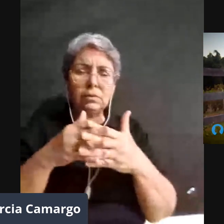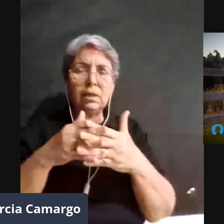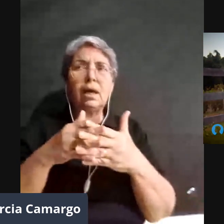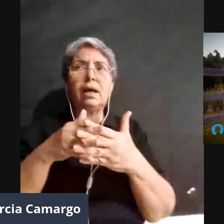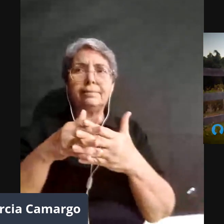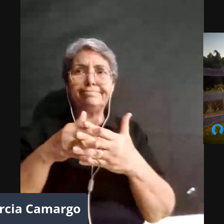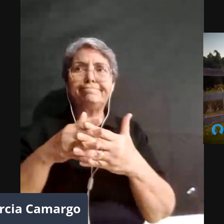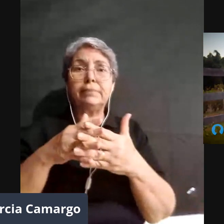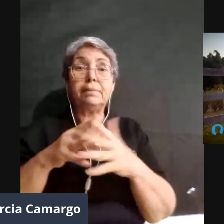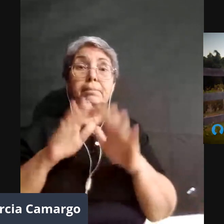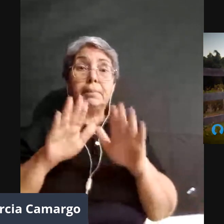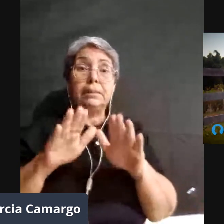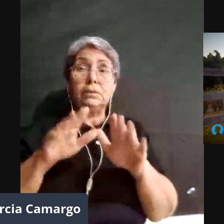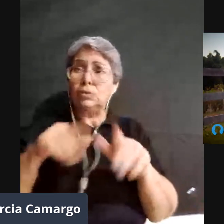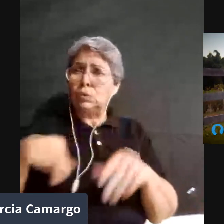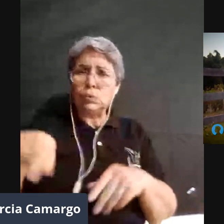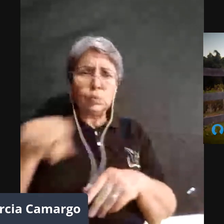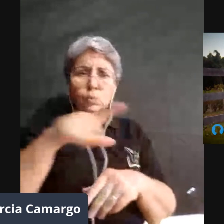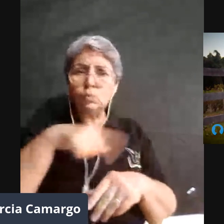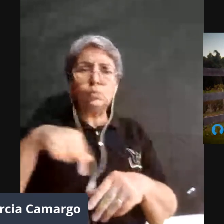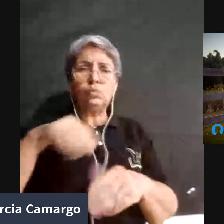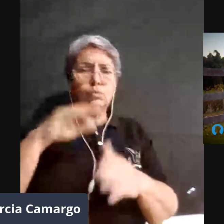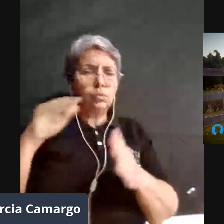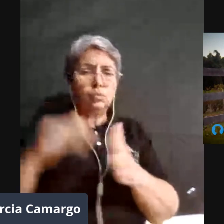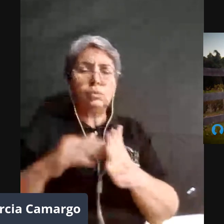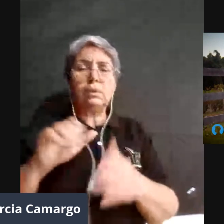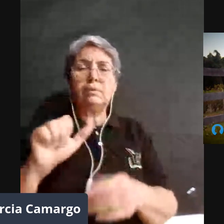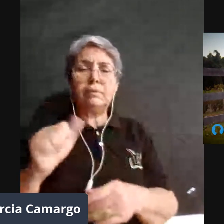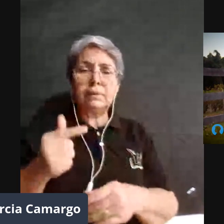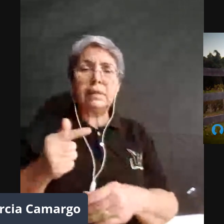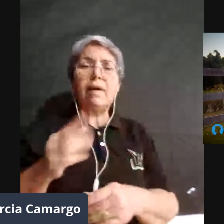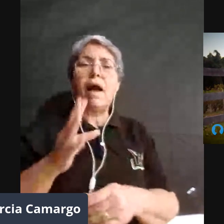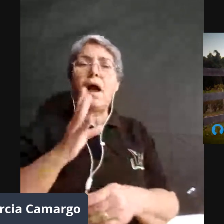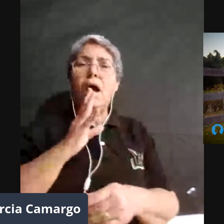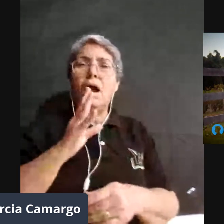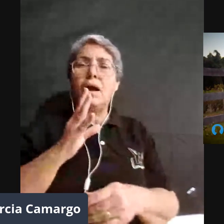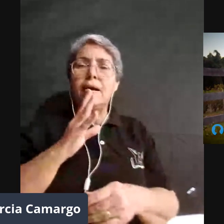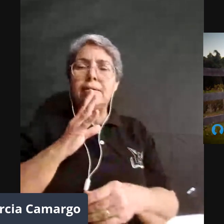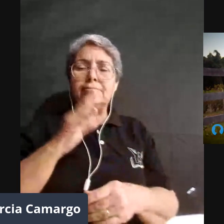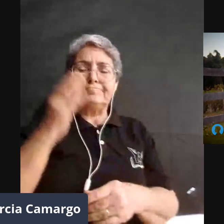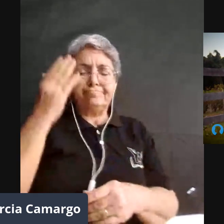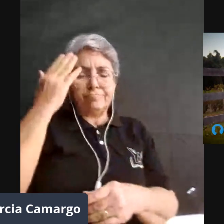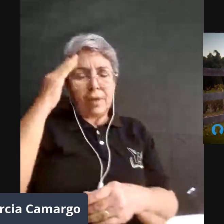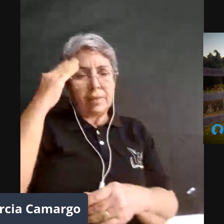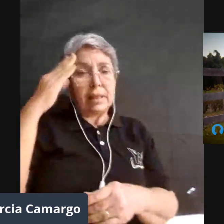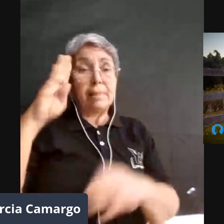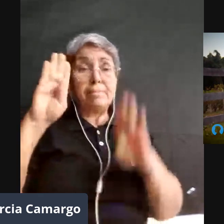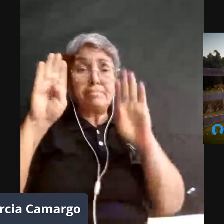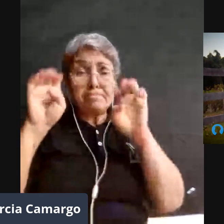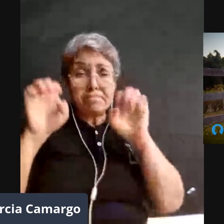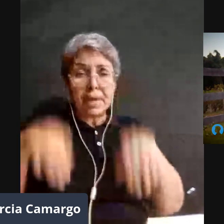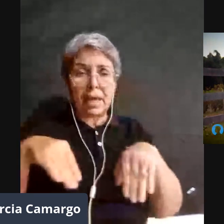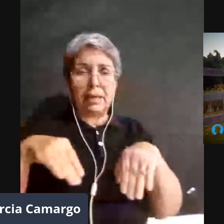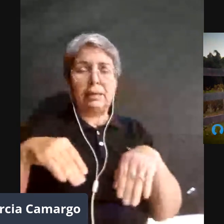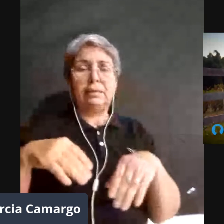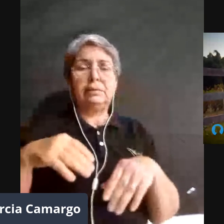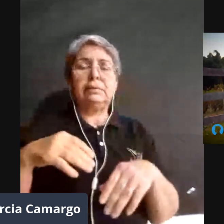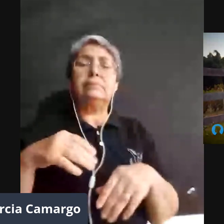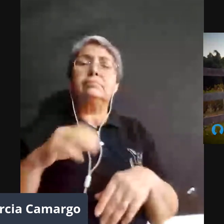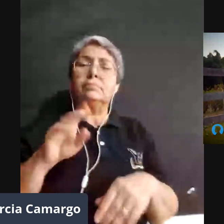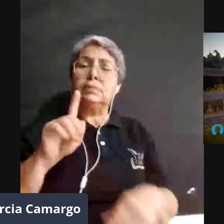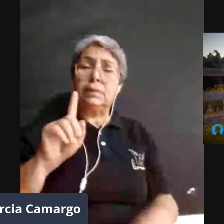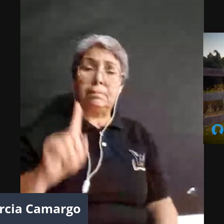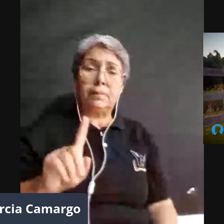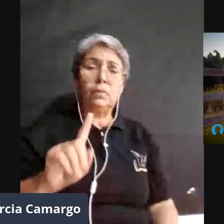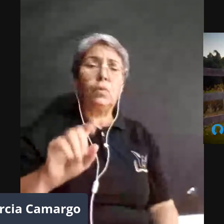da irmã White sobre 1888 e vai entender esse testemunho como uma genuína manifestação do espírito de